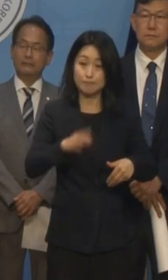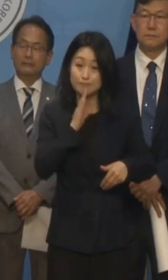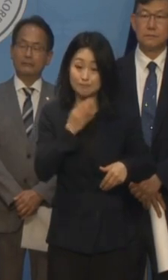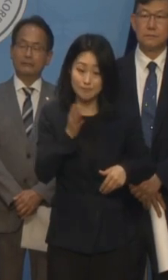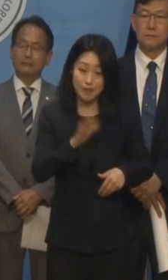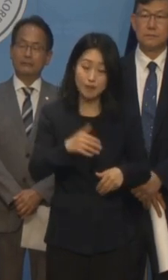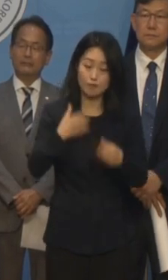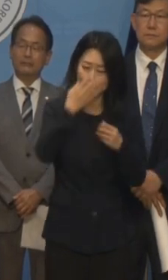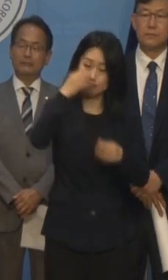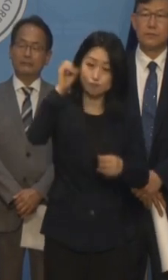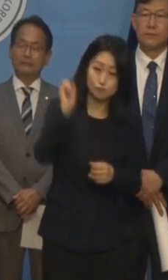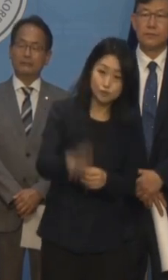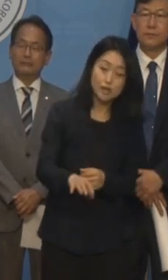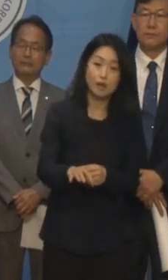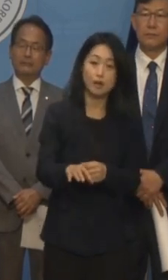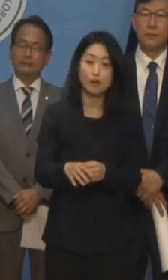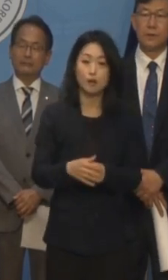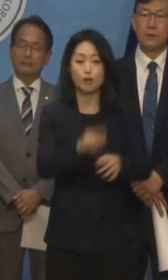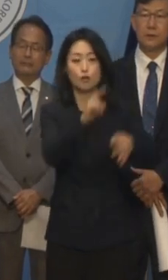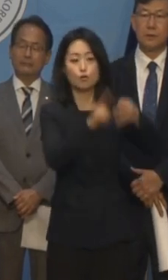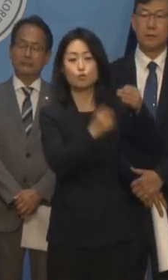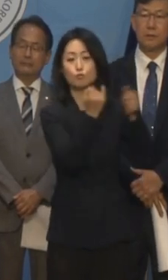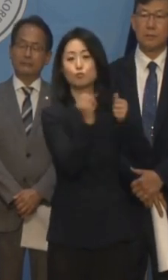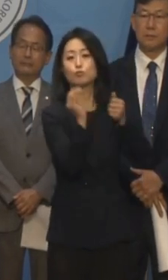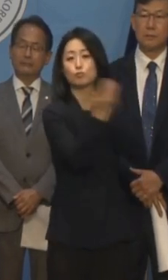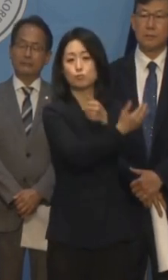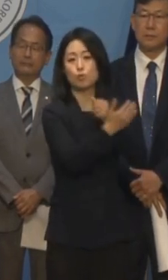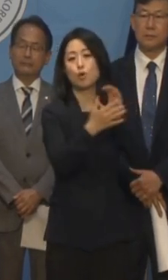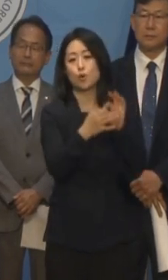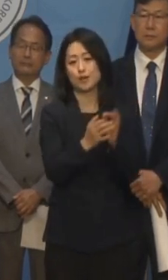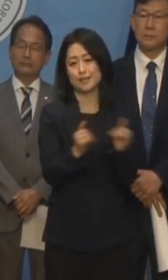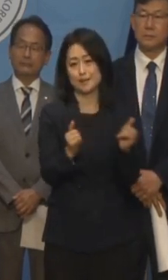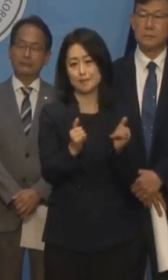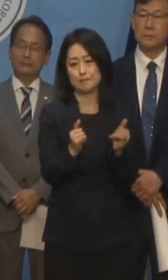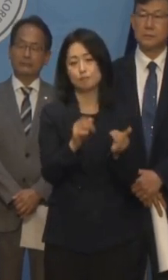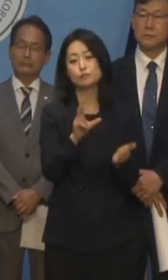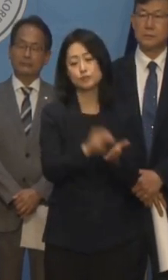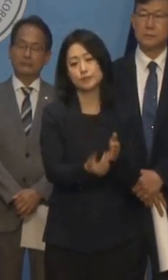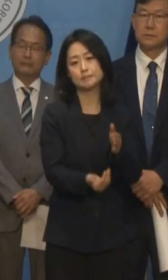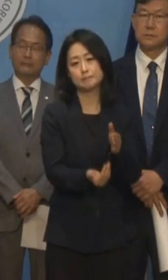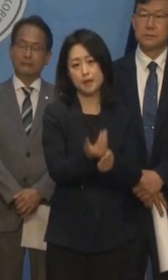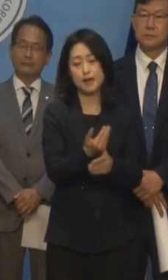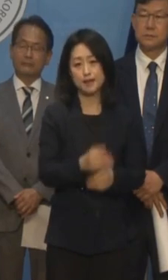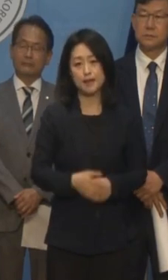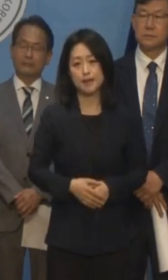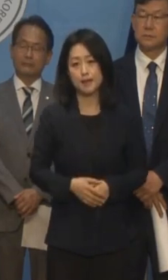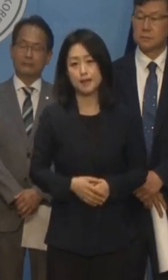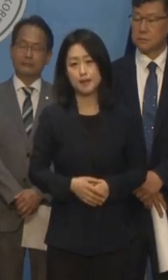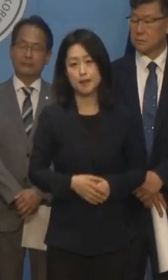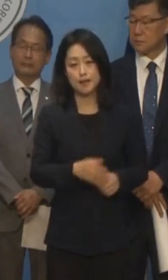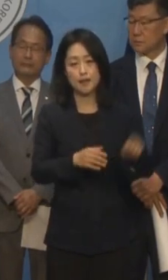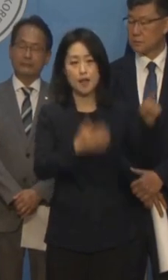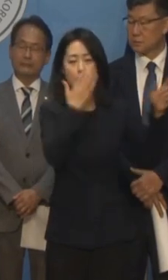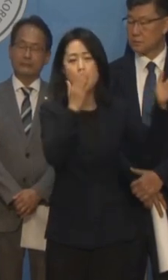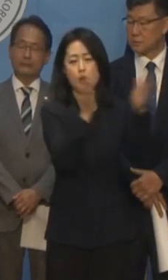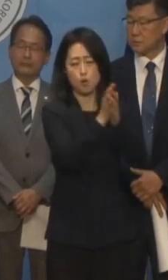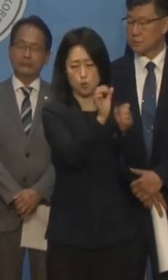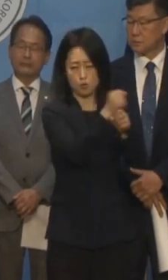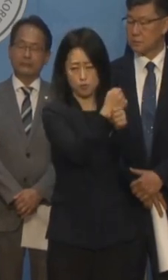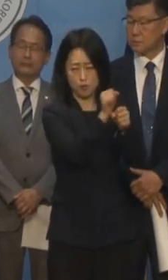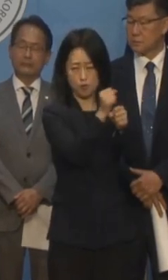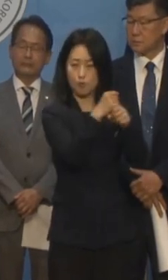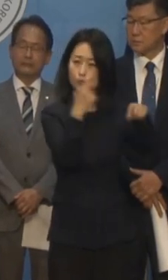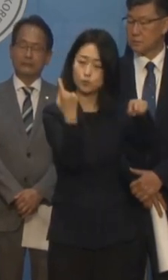무시하고 이에 부안해동하는 일부 실무직 공무원들이 암묵적 공범처럼